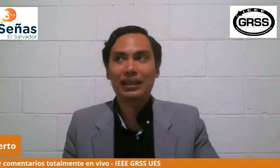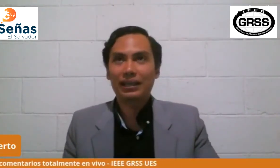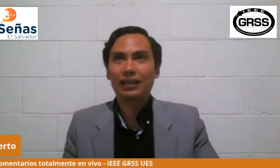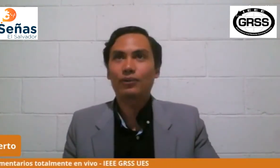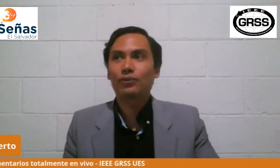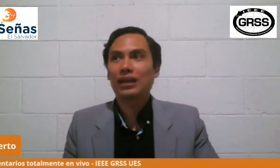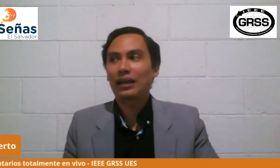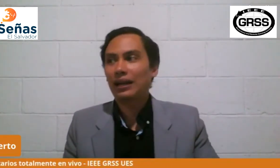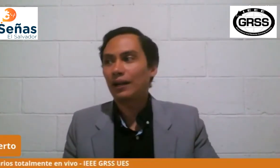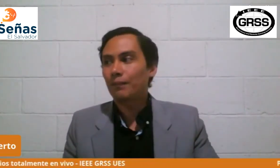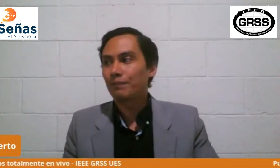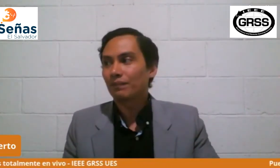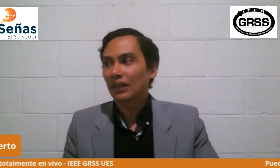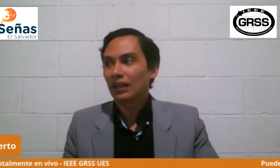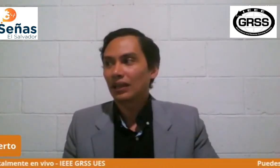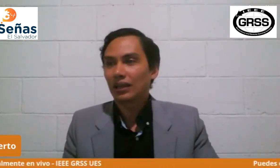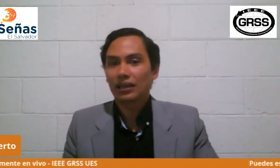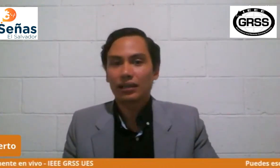que tiene